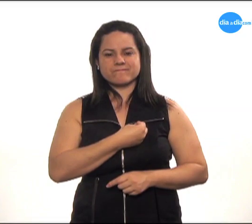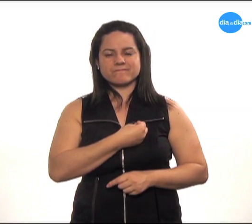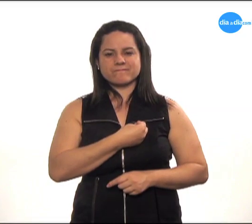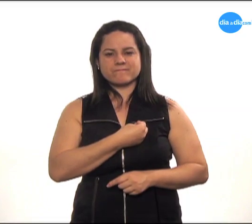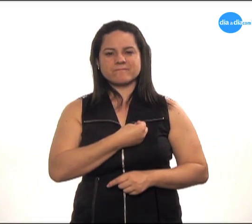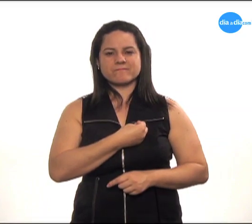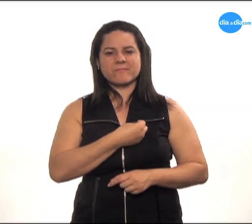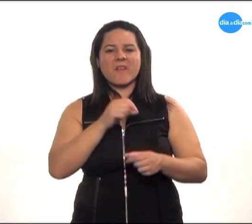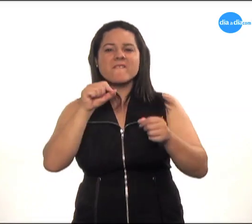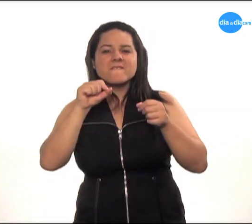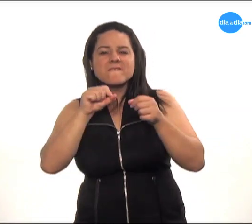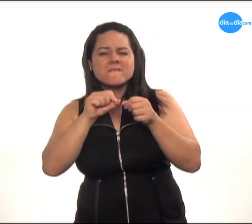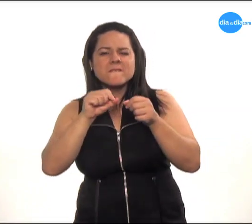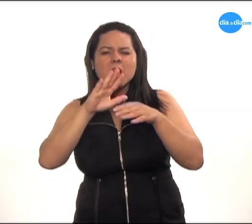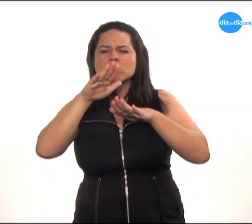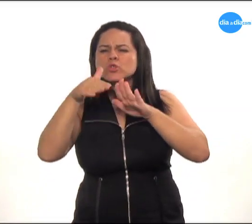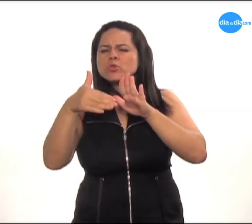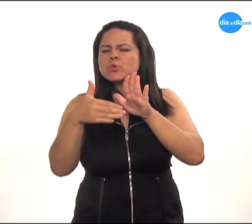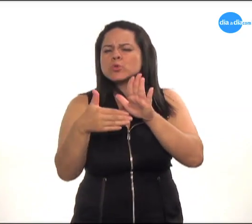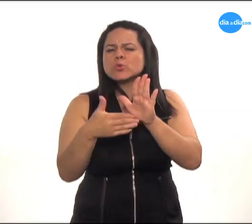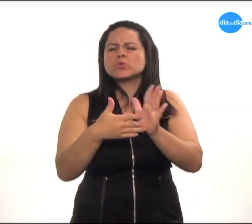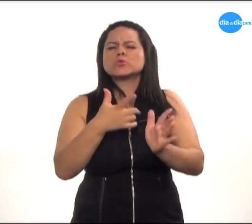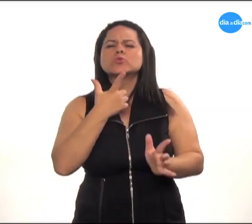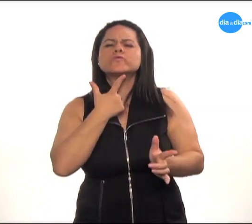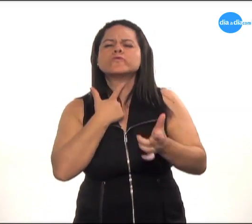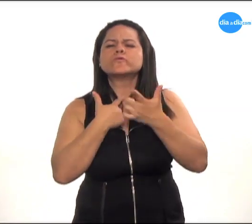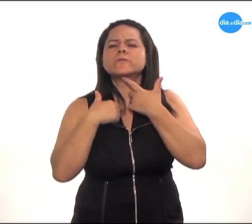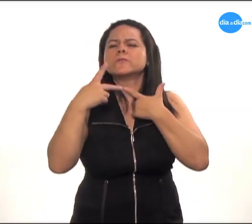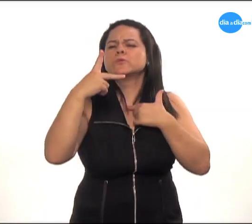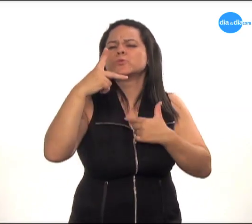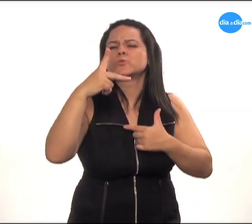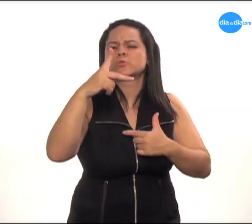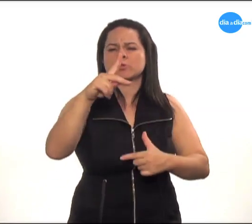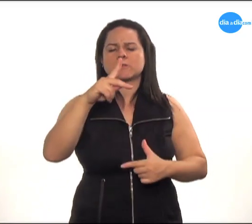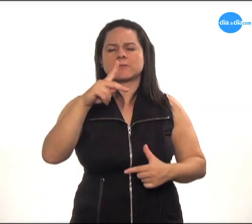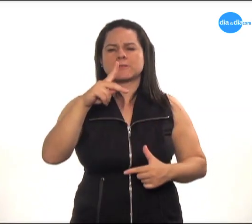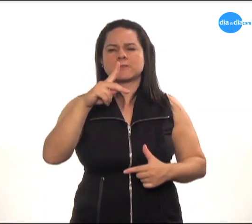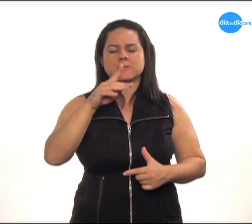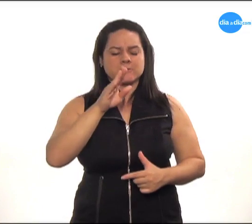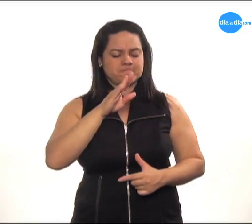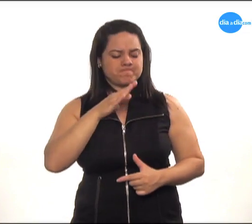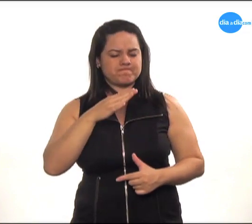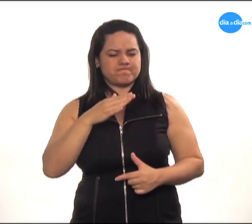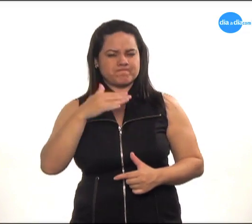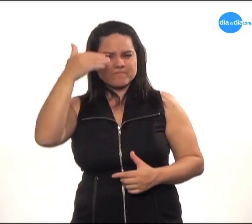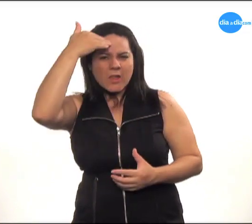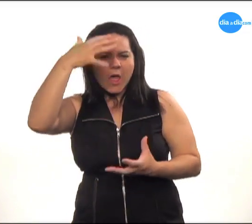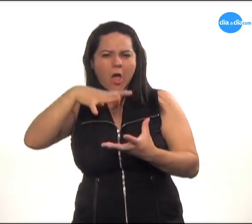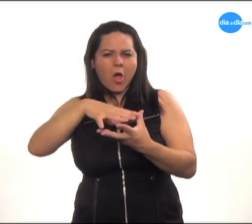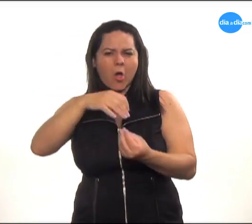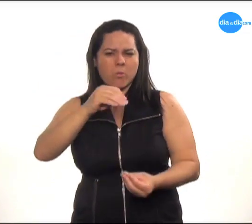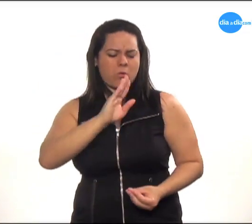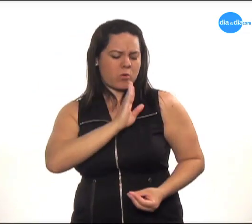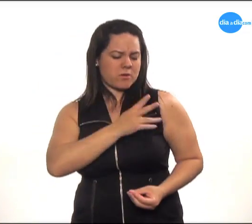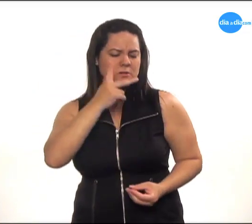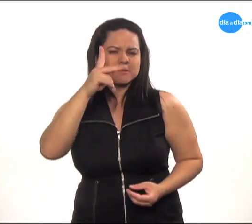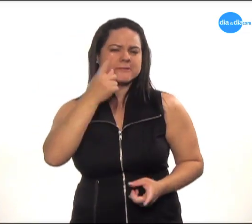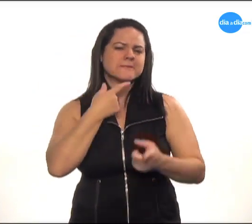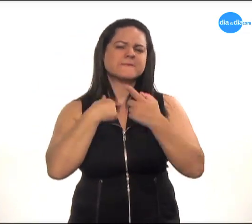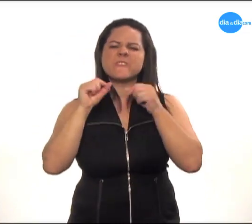Desfruta e atenda todos os apetites do teu coração e da tua alma. Enquanto que Jesus